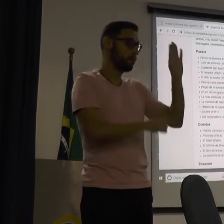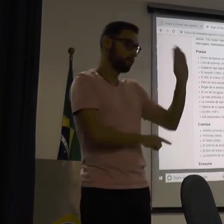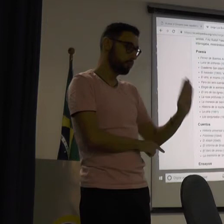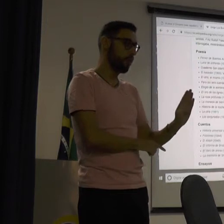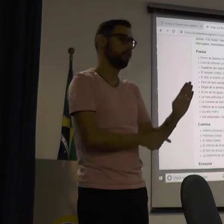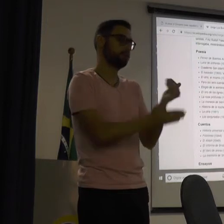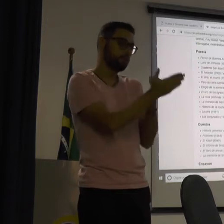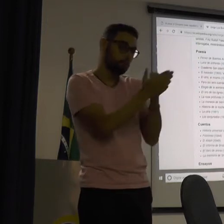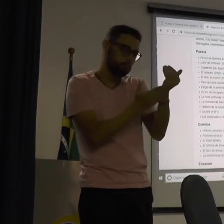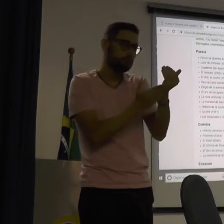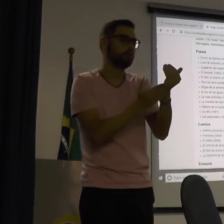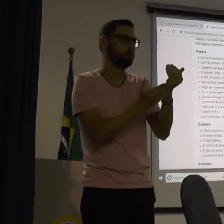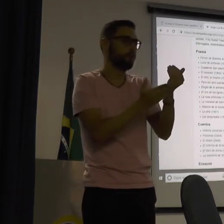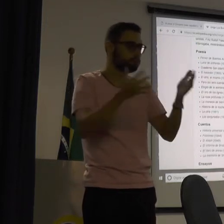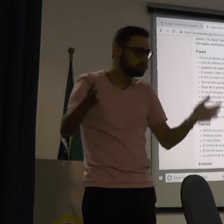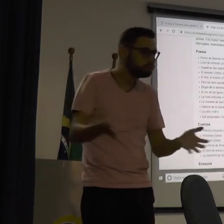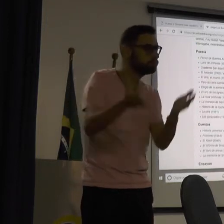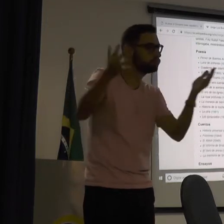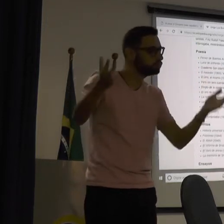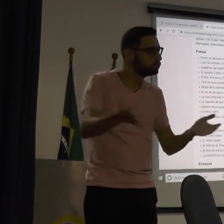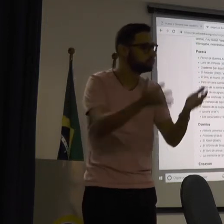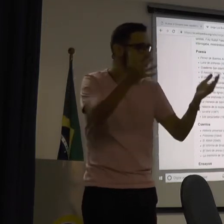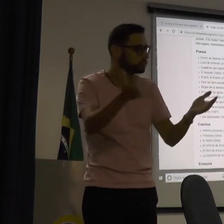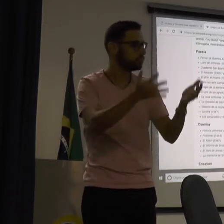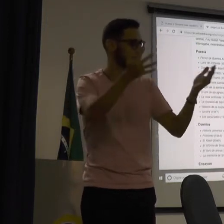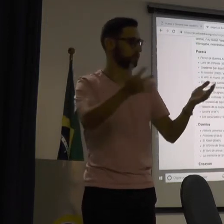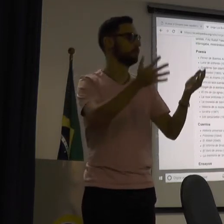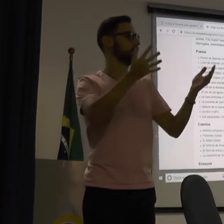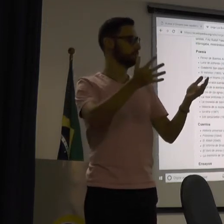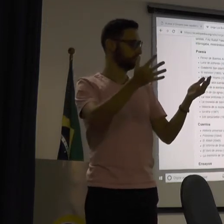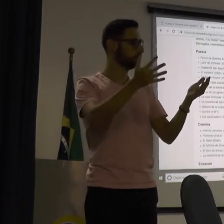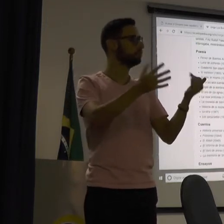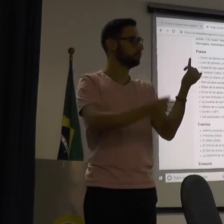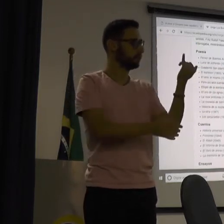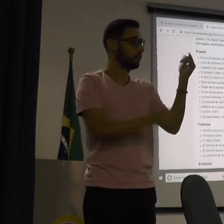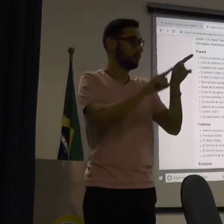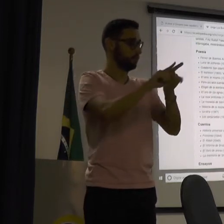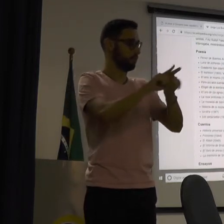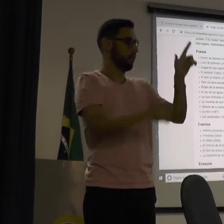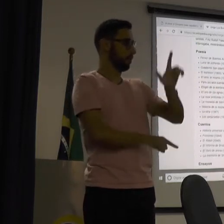subissem um pouco no cânone, como é o caso da literatura policial.